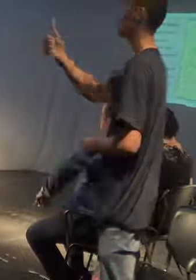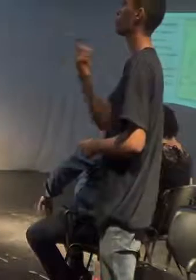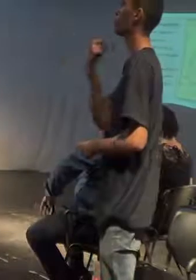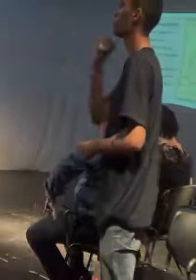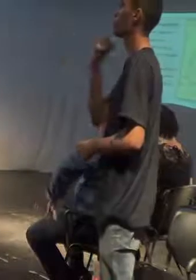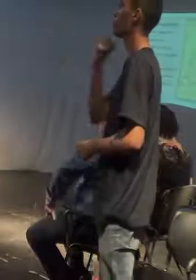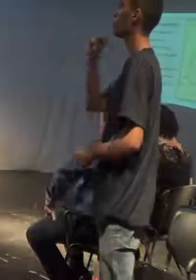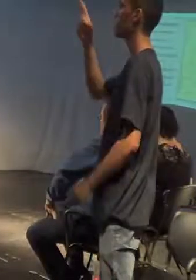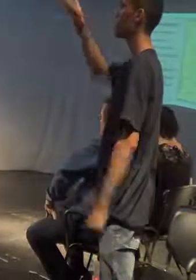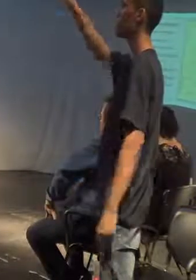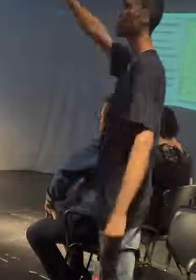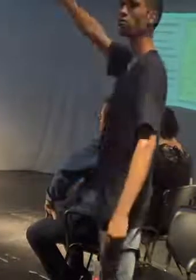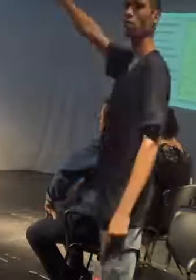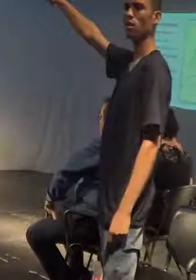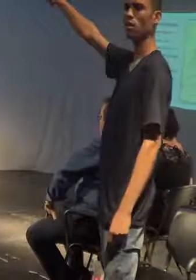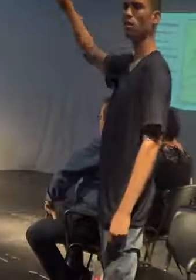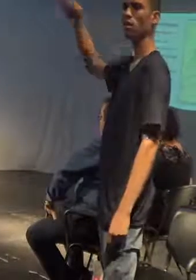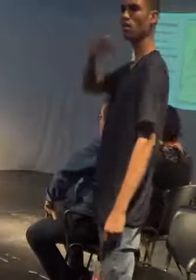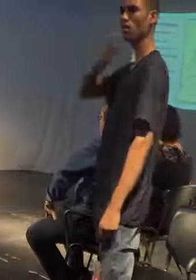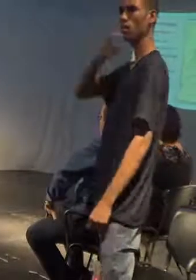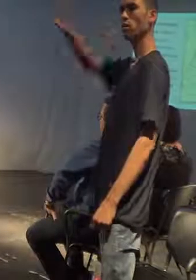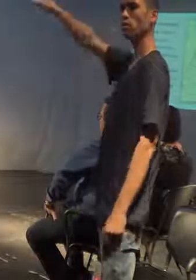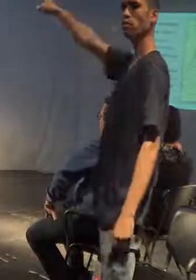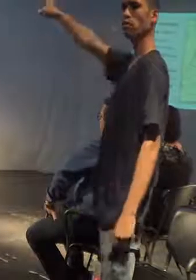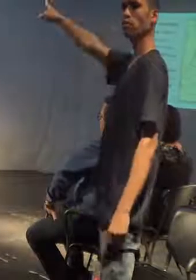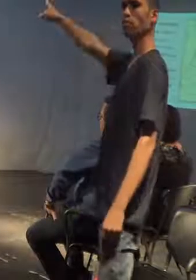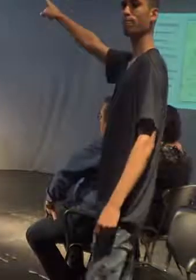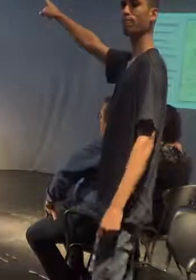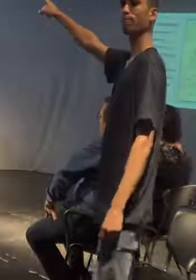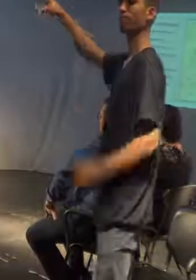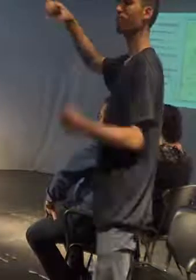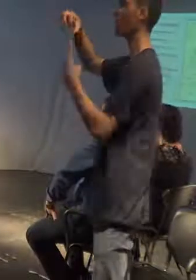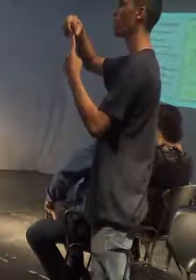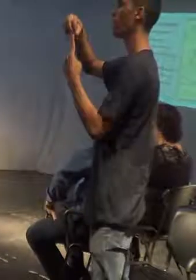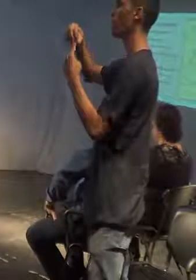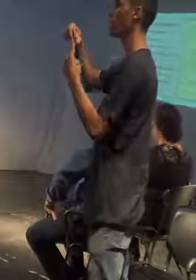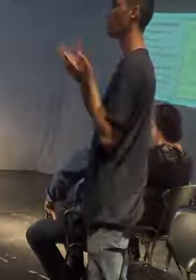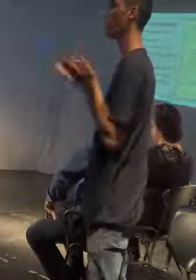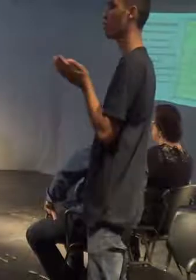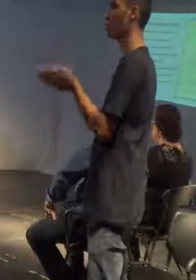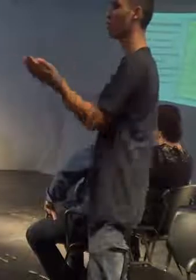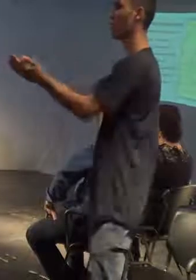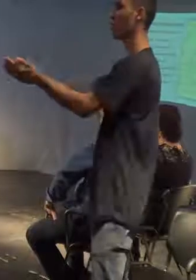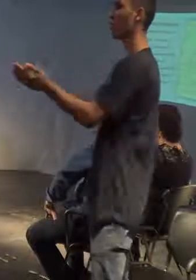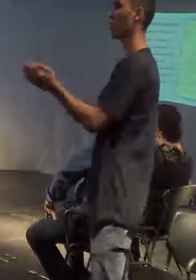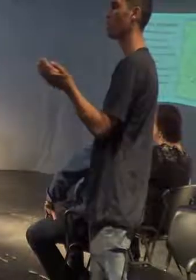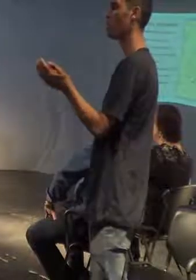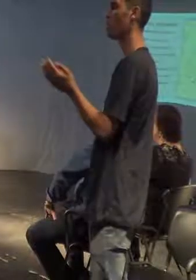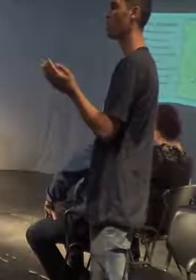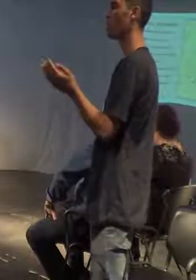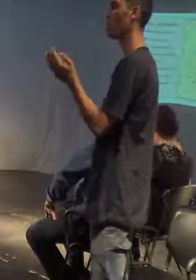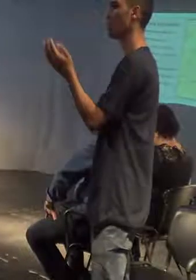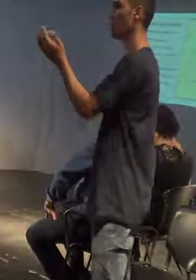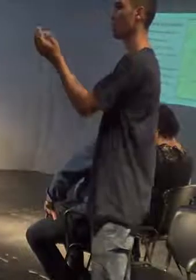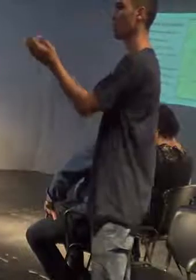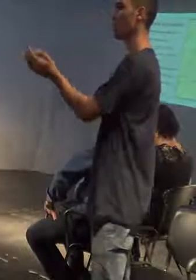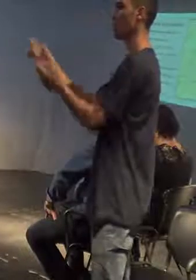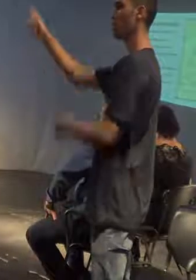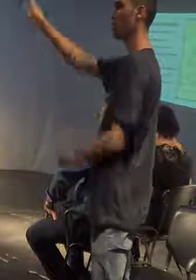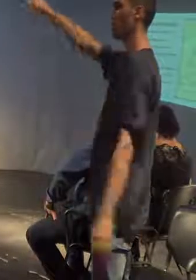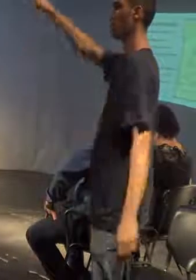que, por não ter sido exigido à época, não existia marco regulatório, a gente tem hoje esse impacto. Onde nós estamos aqui agora, passava